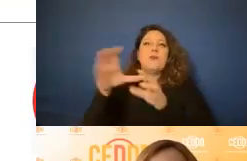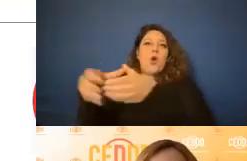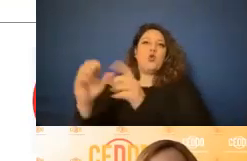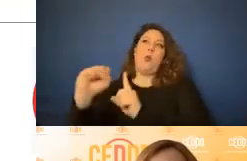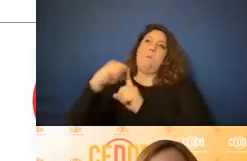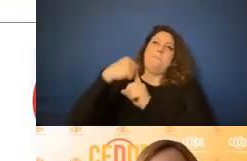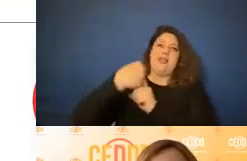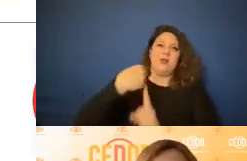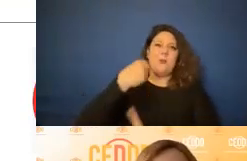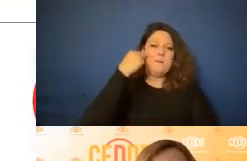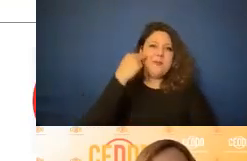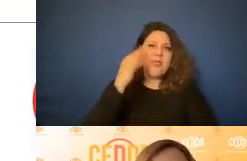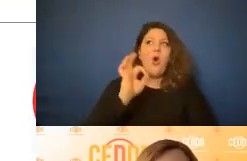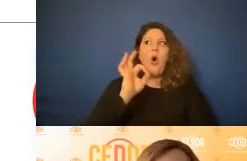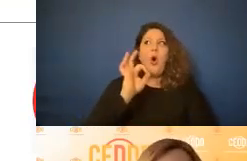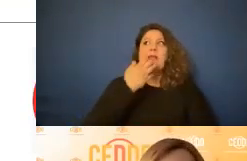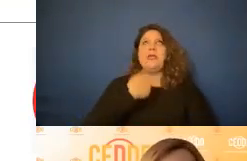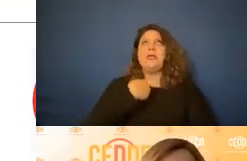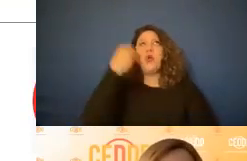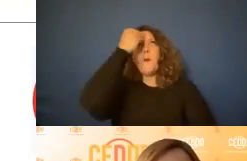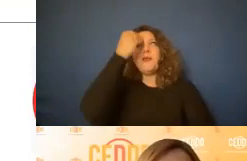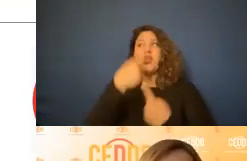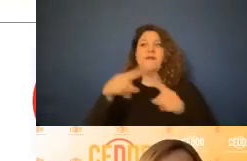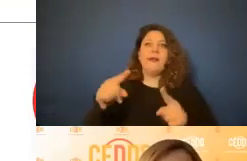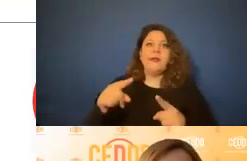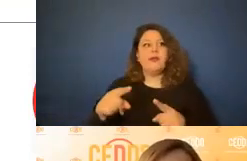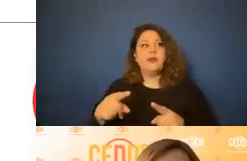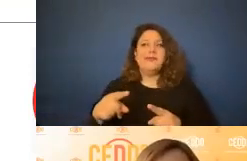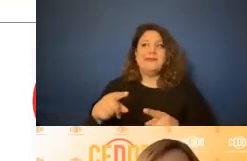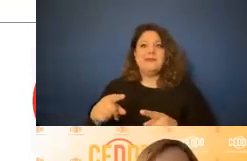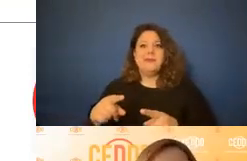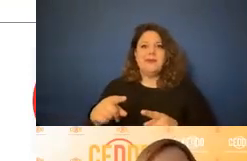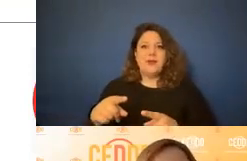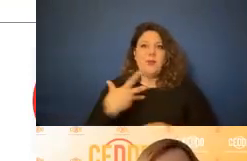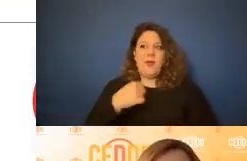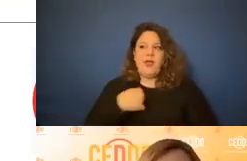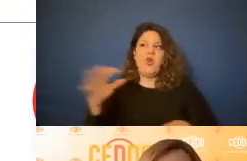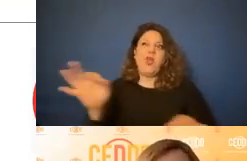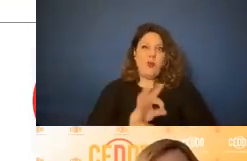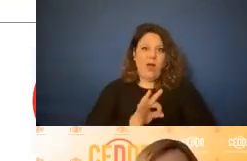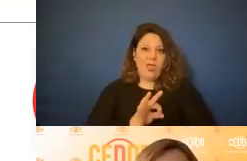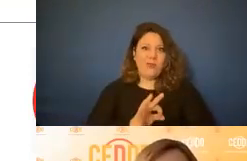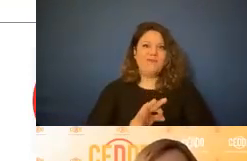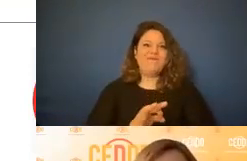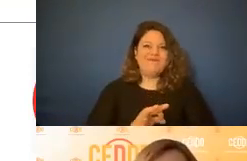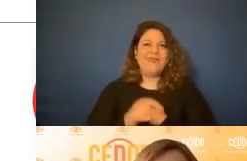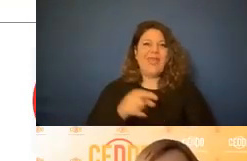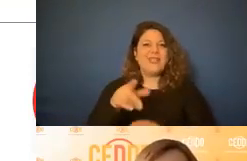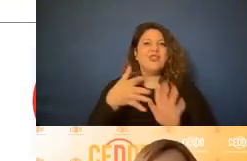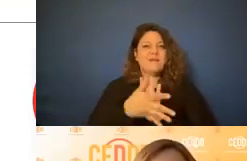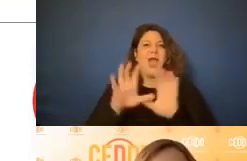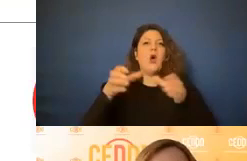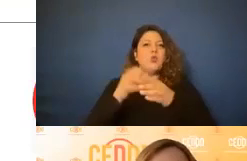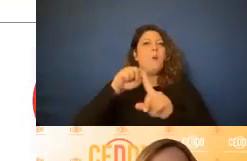pensar incluso diferentes, que si los otros no lo ven y yo sí, igual es que yo estoy equivocado, ¿no? Esto es la presión del grupo.